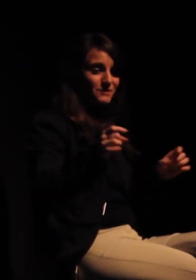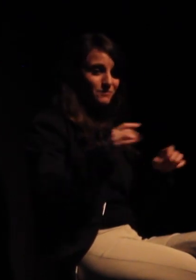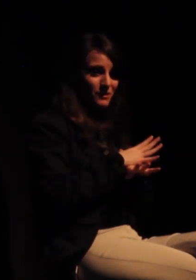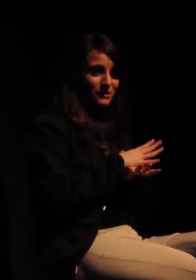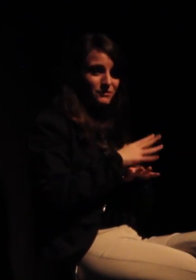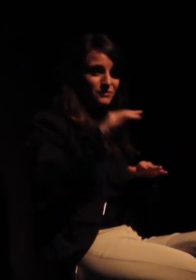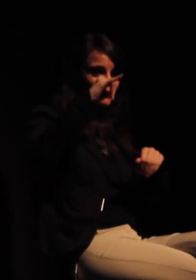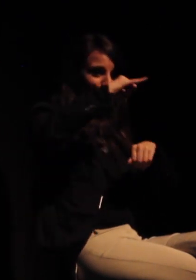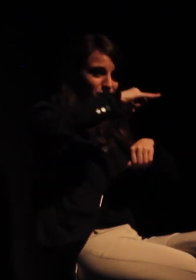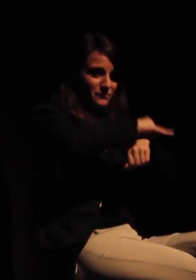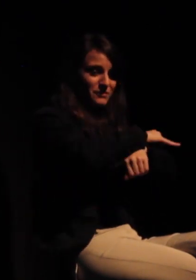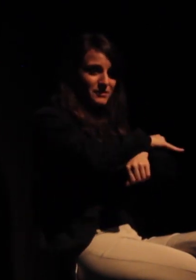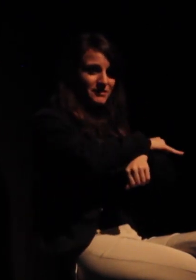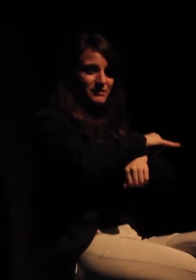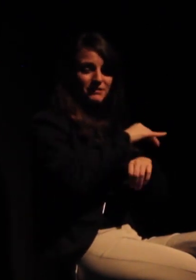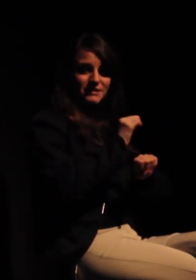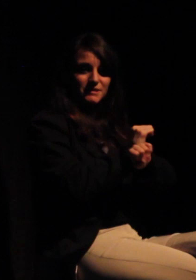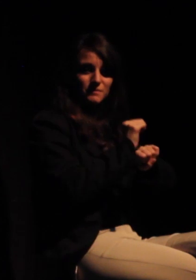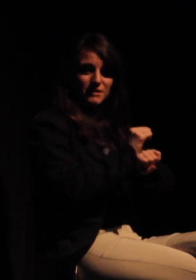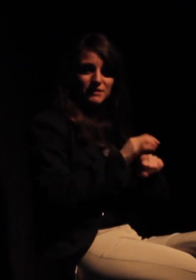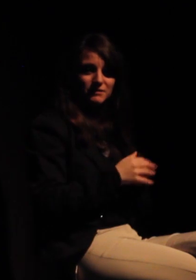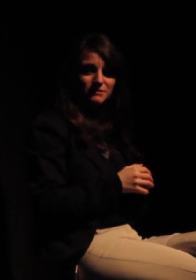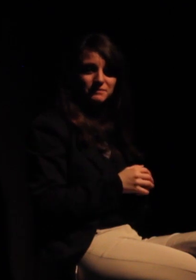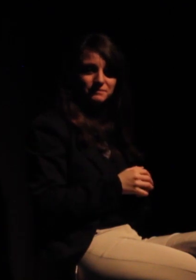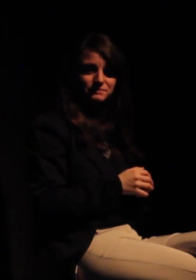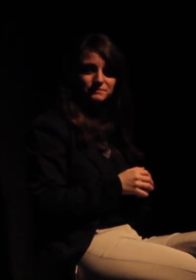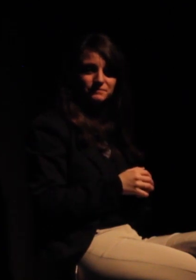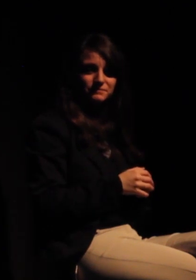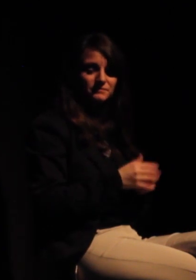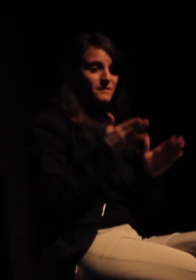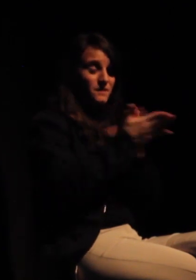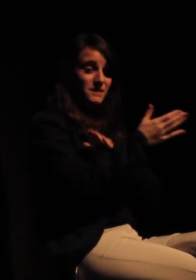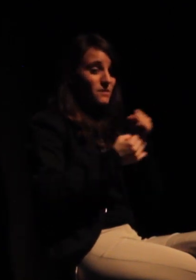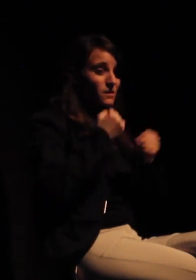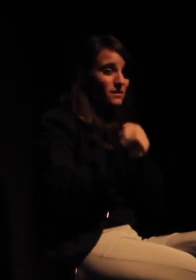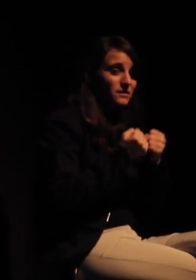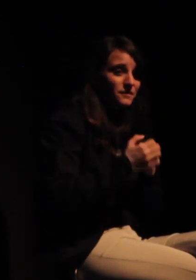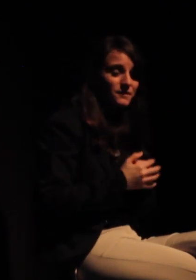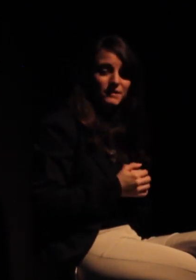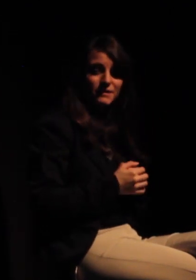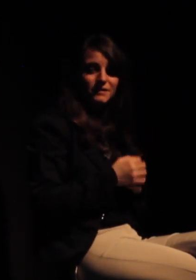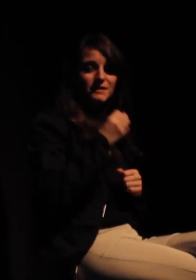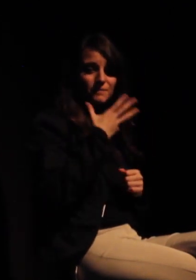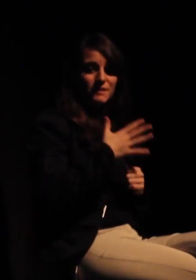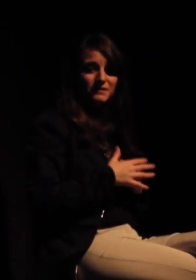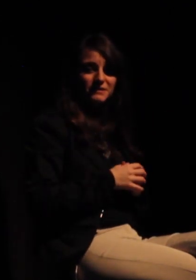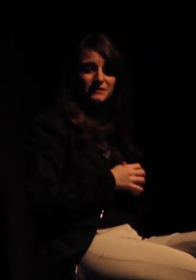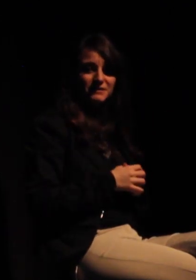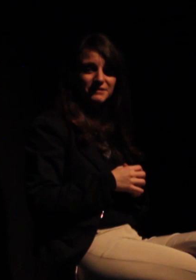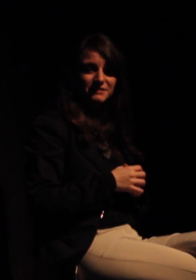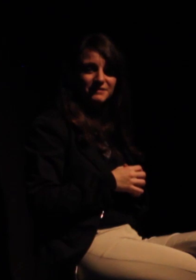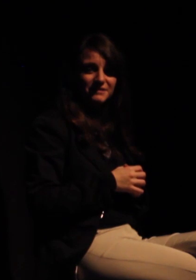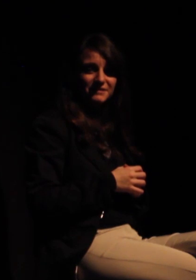quando pousar, o senhor me espera. Espera, não saia correndo. Eu falei assim, tá bom. Eu nunca